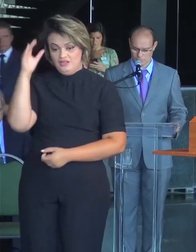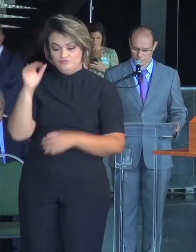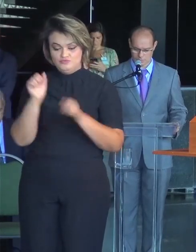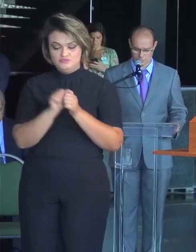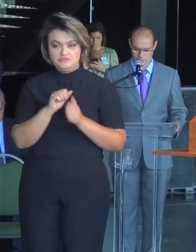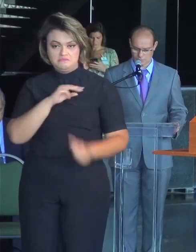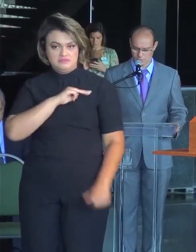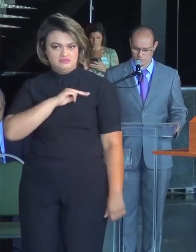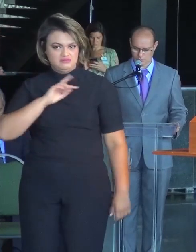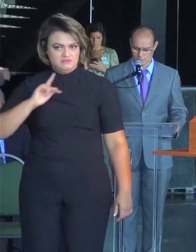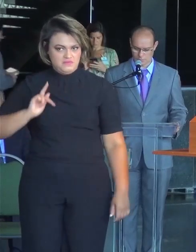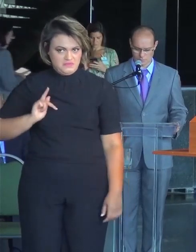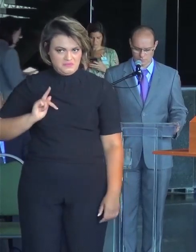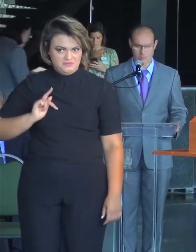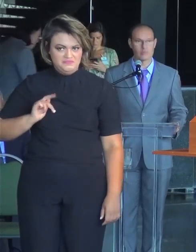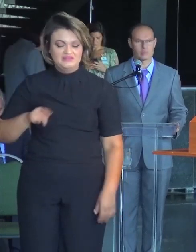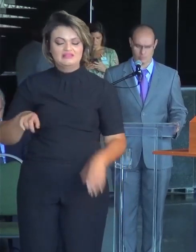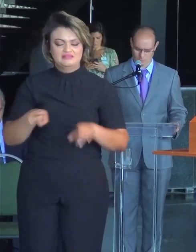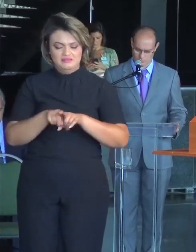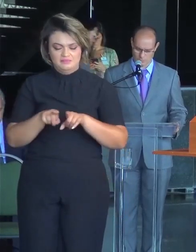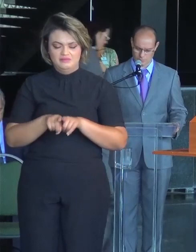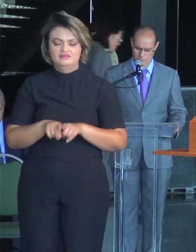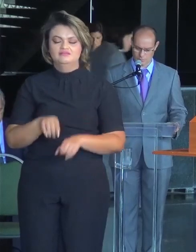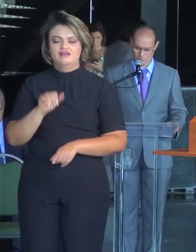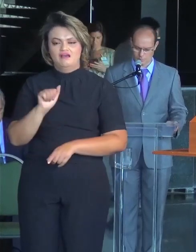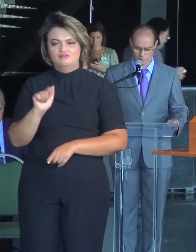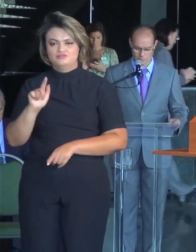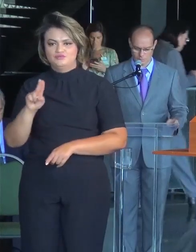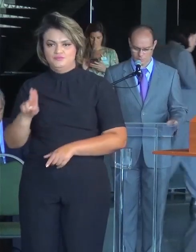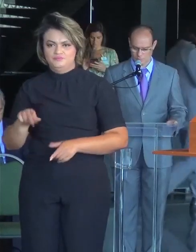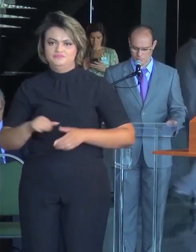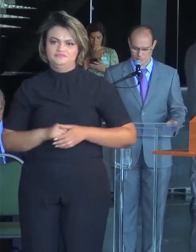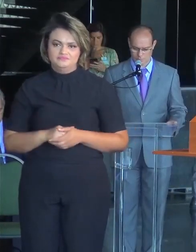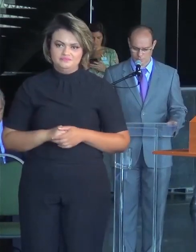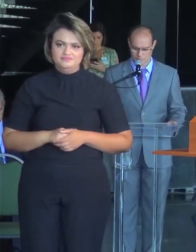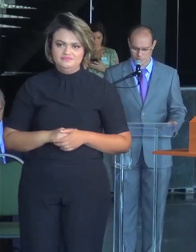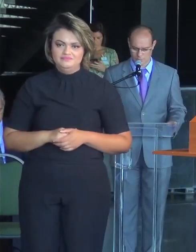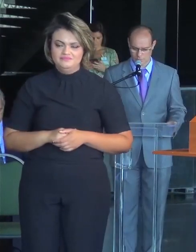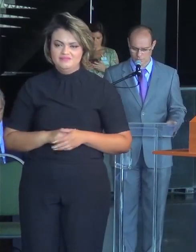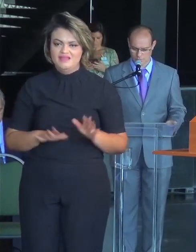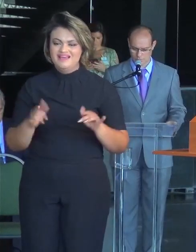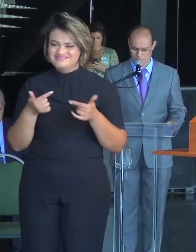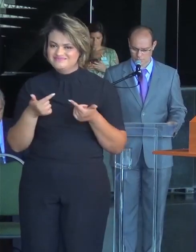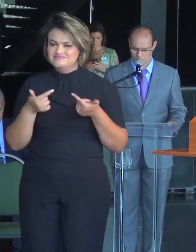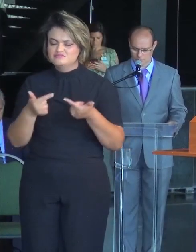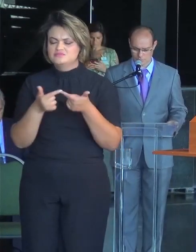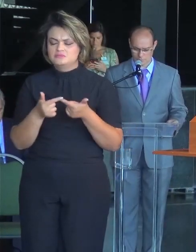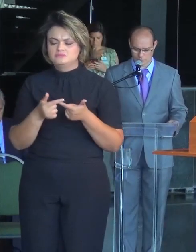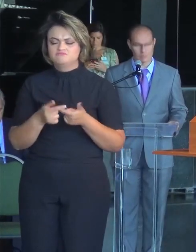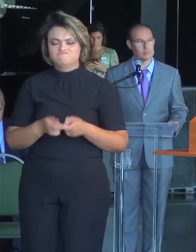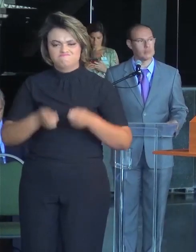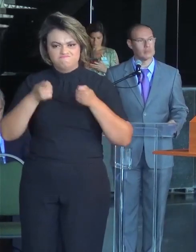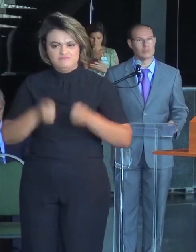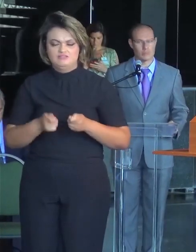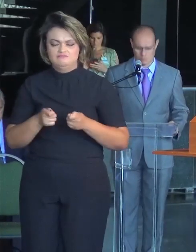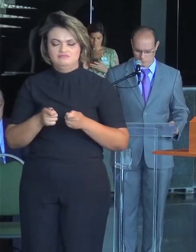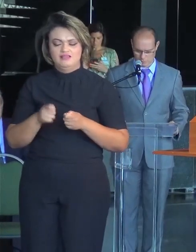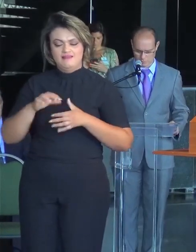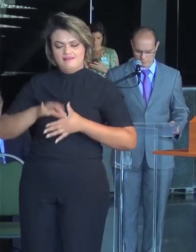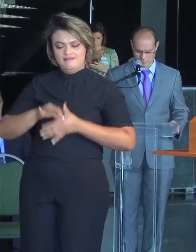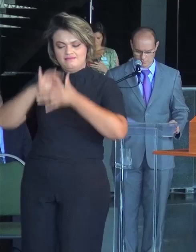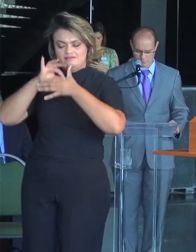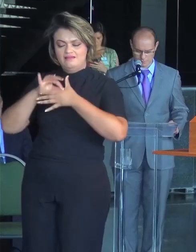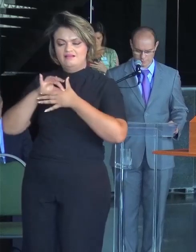Público e a querida advocacia. Essa atuação firme, liderada